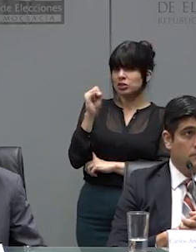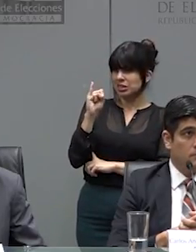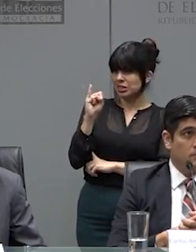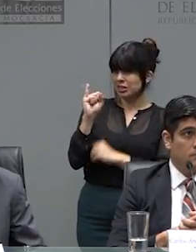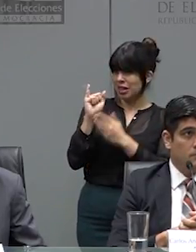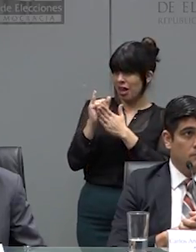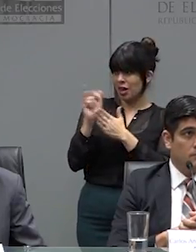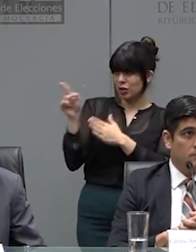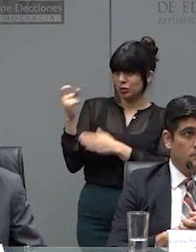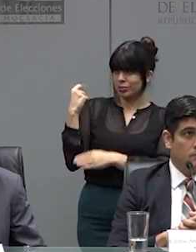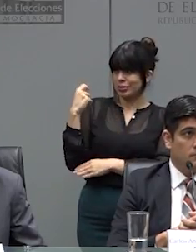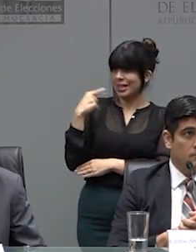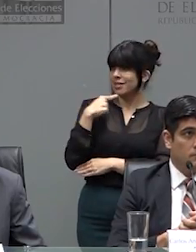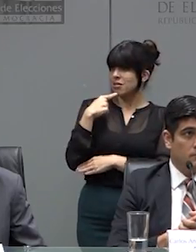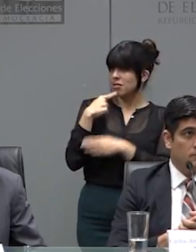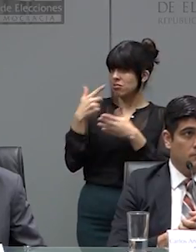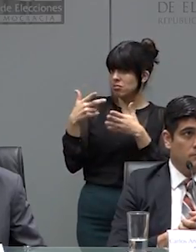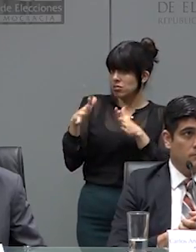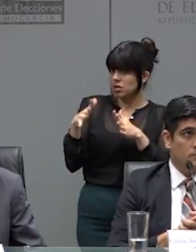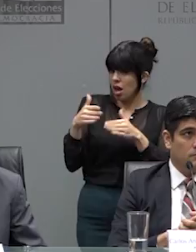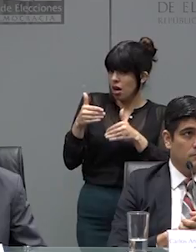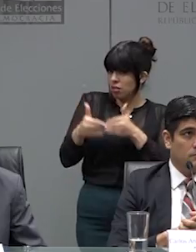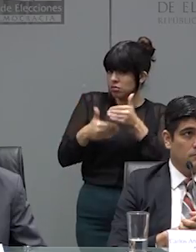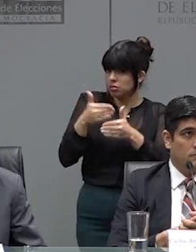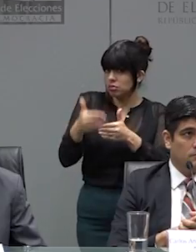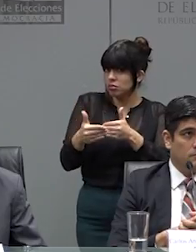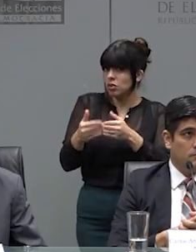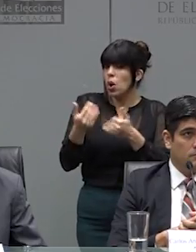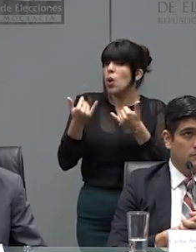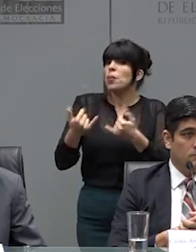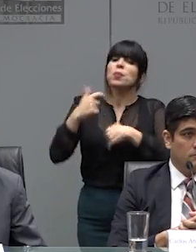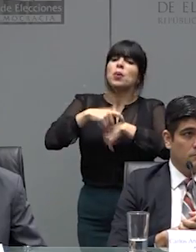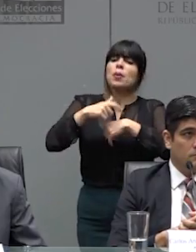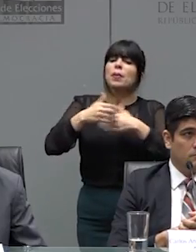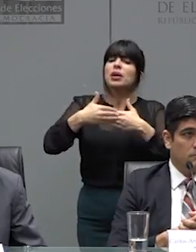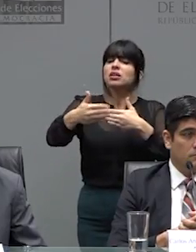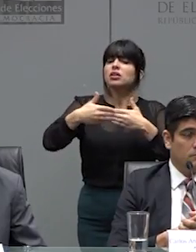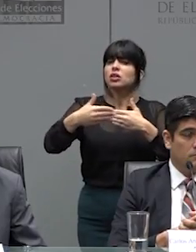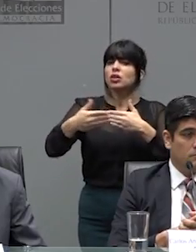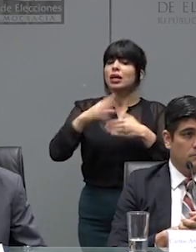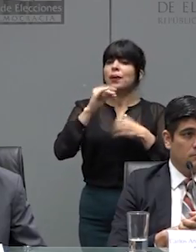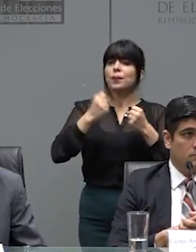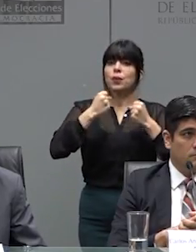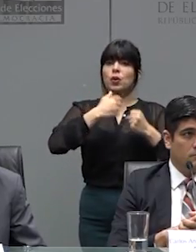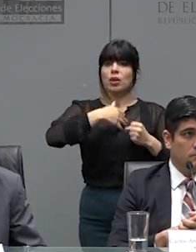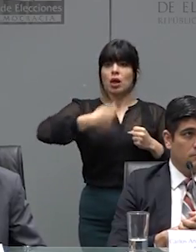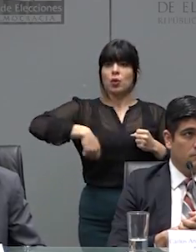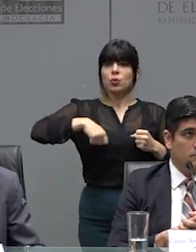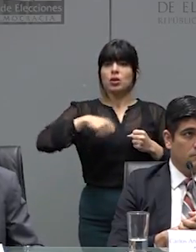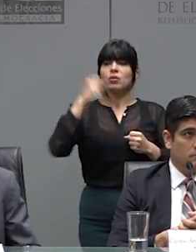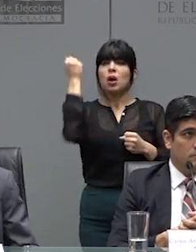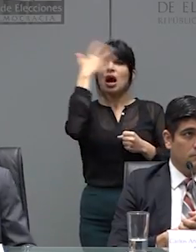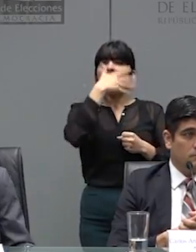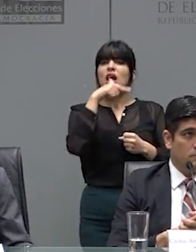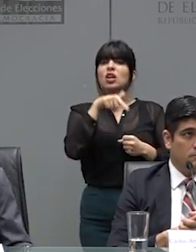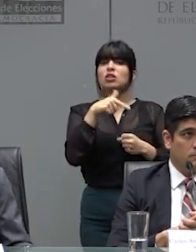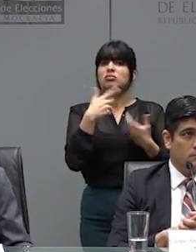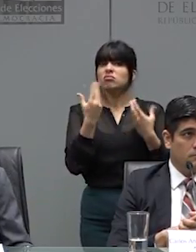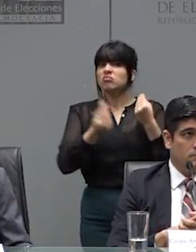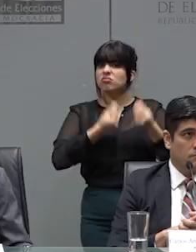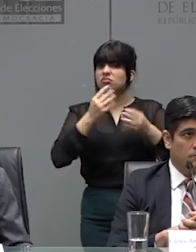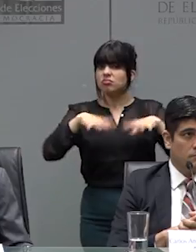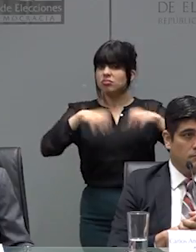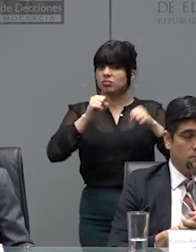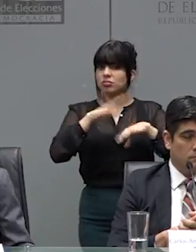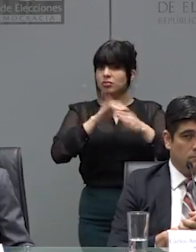usted mencionaba, que ya se estaba tramitando o en qué fase está, y desde el Poder Ejecutivo a don Carlos, ¿qué acciones se podrían tomar en ese